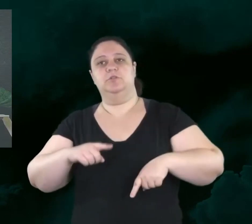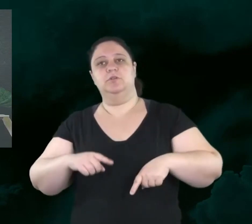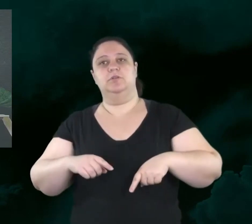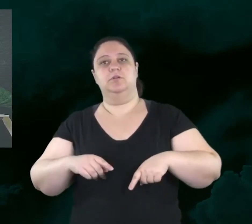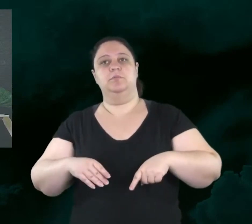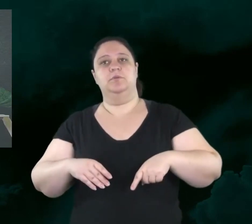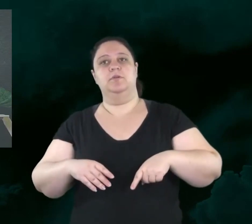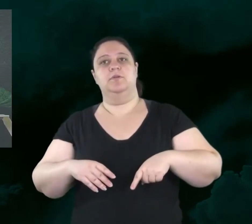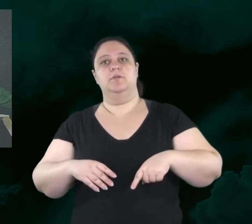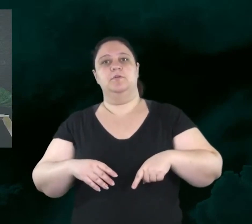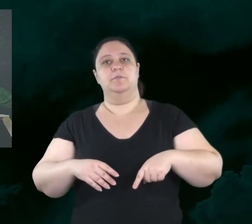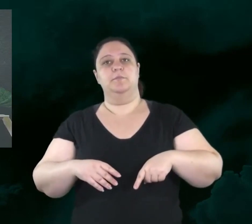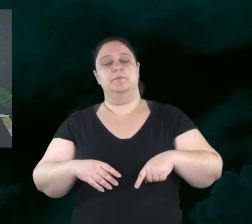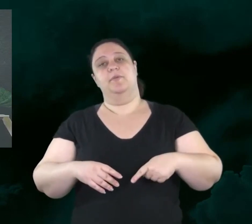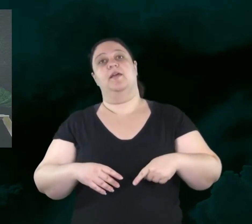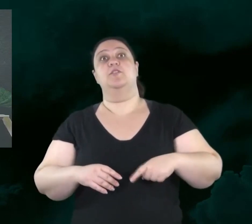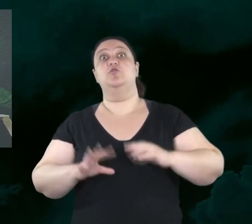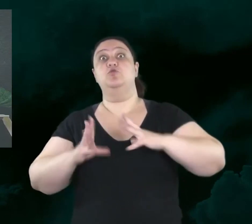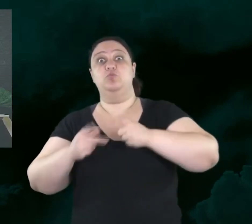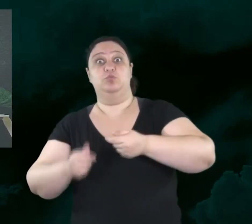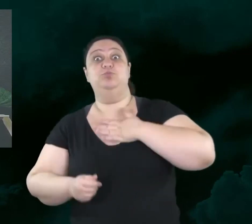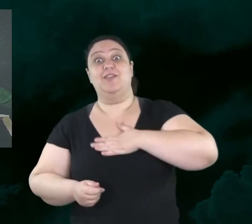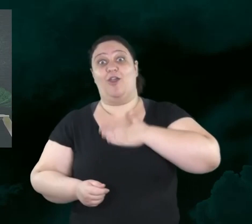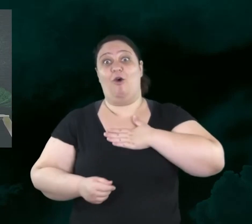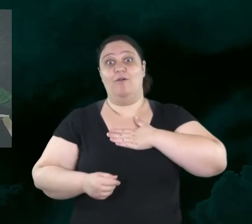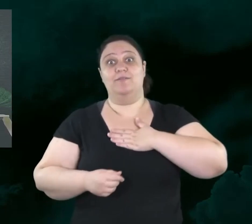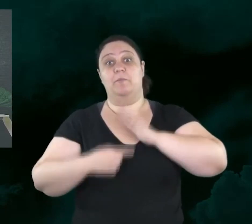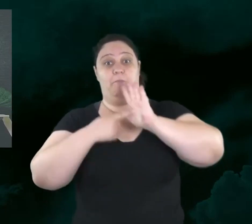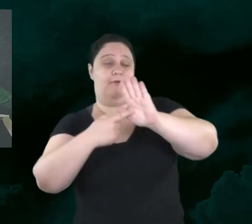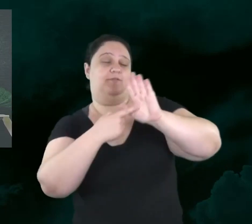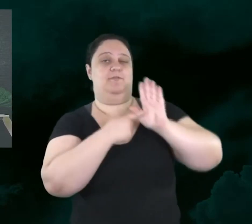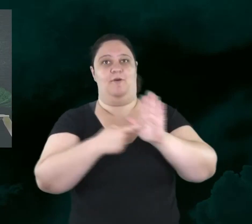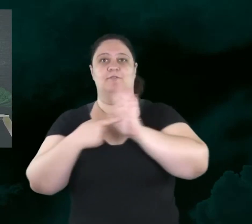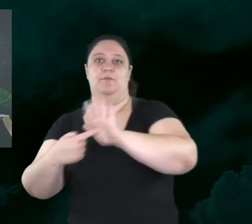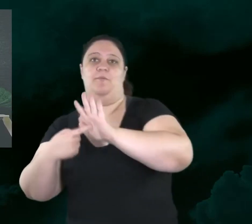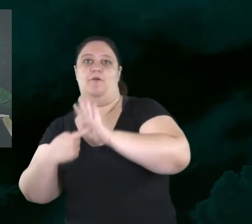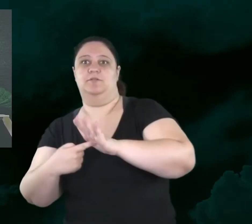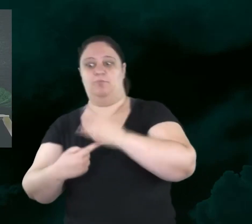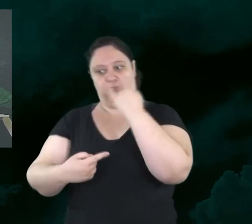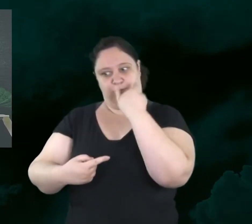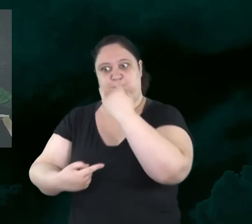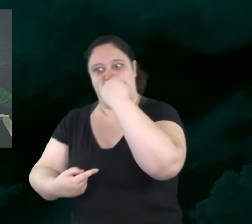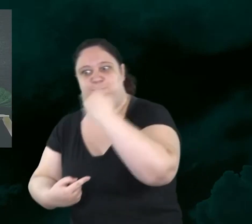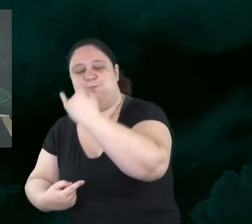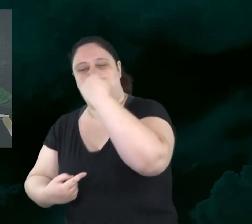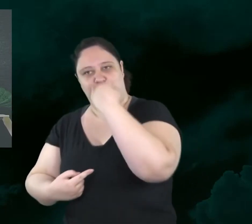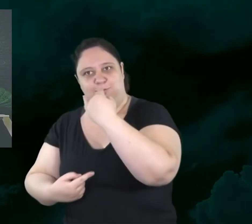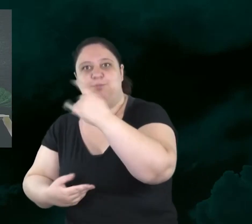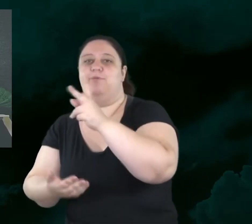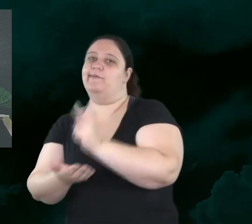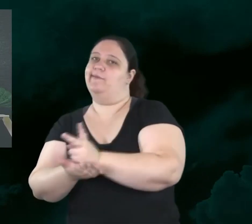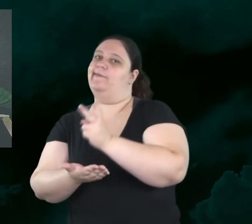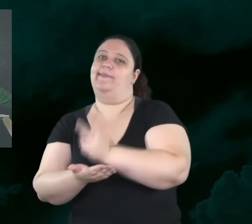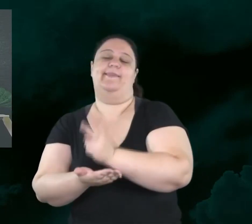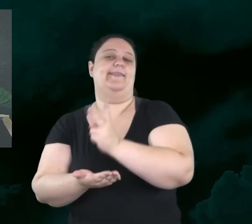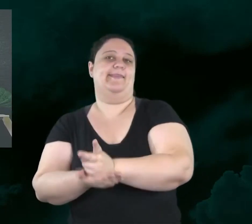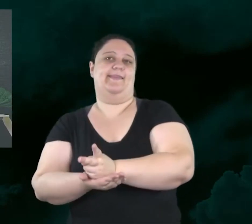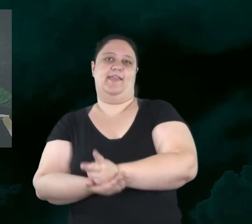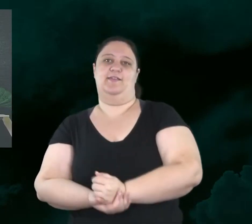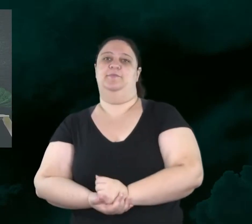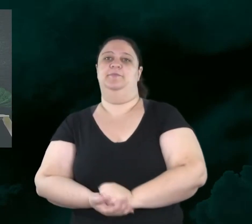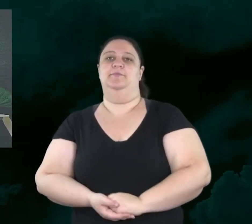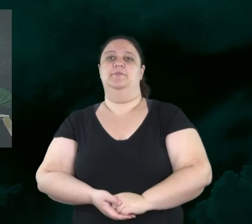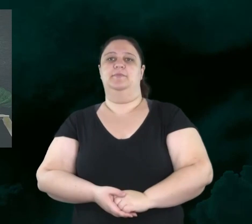te alimentar cada vez mais, para prender você na telinha, para prender você com novos posts, né,